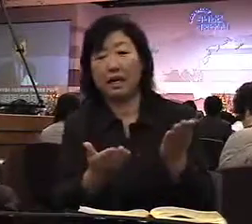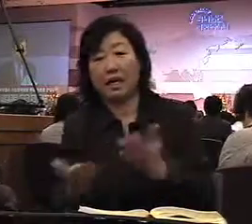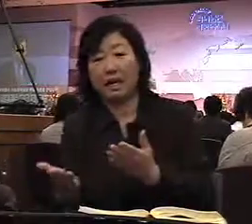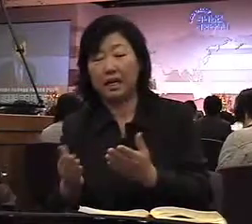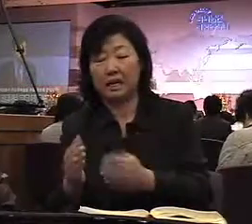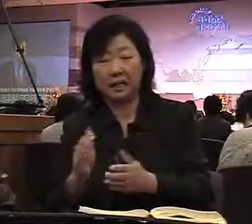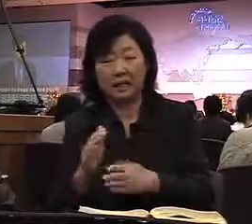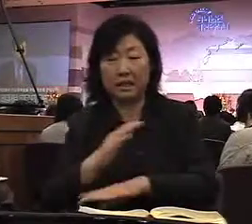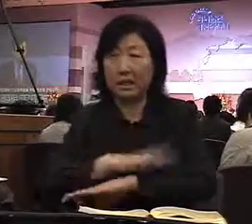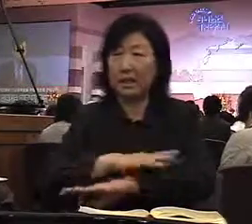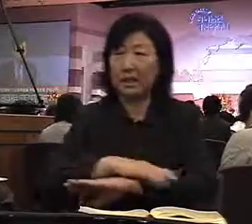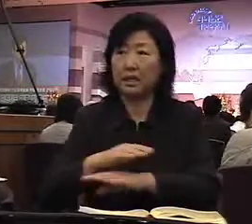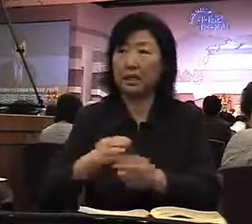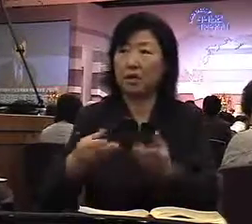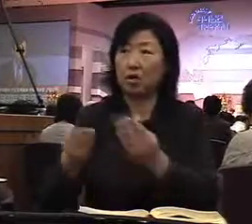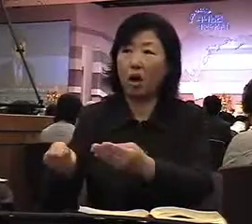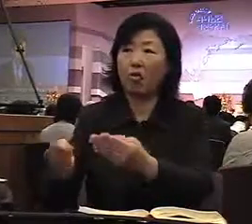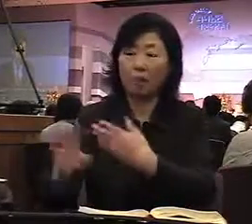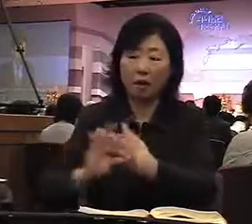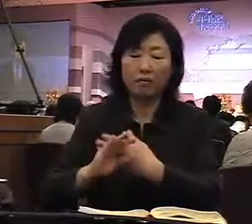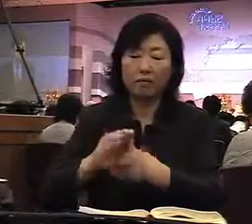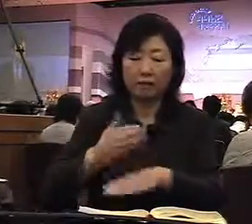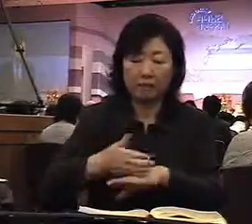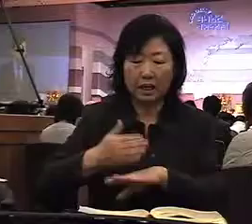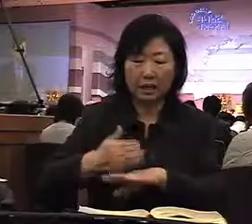이렇게 놓아주시면 감사하겠습니다.